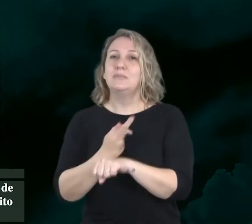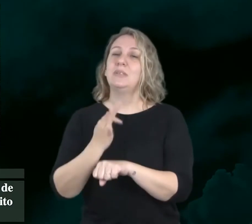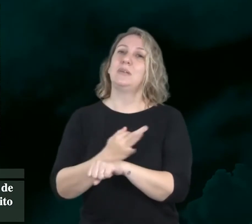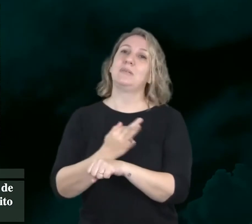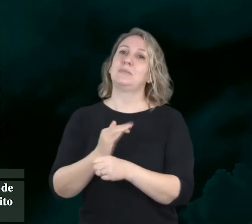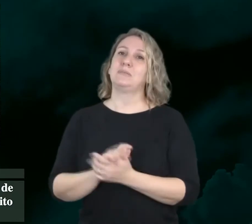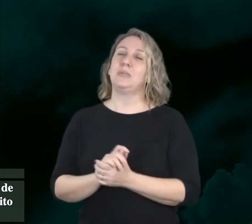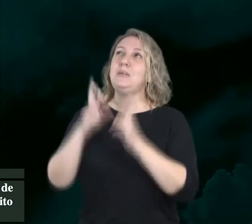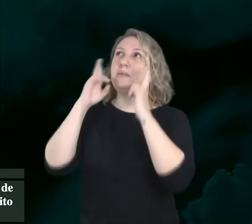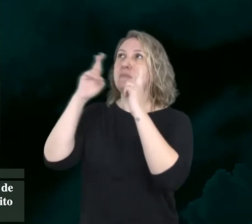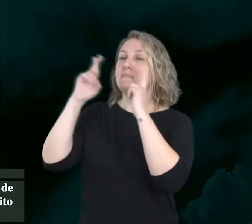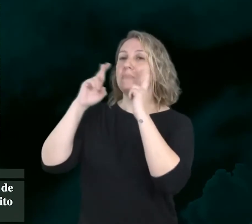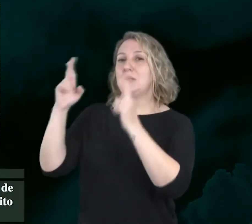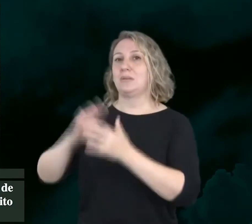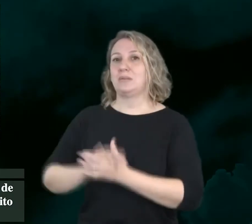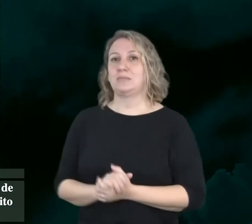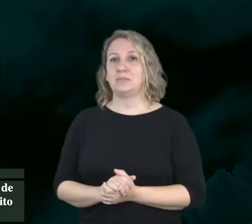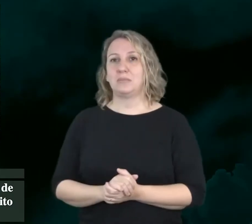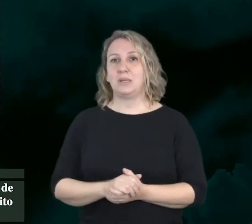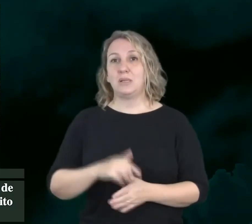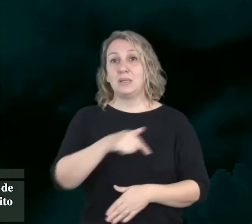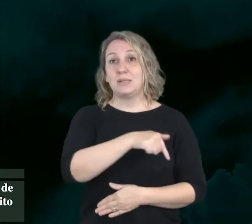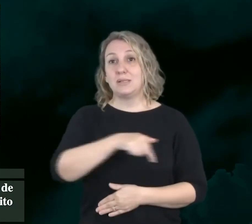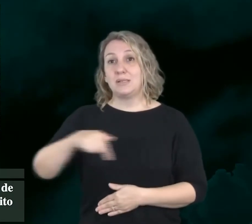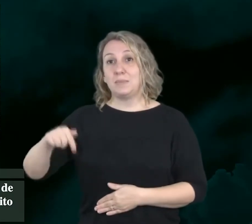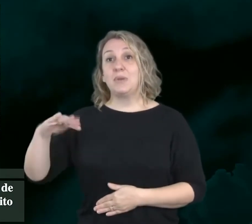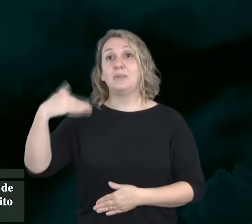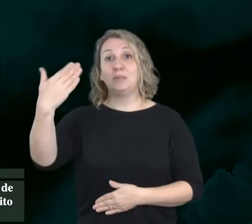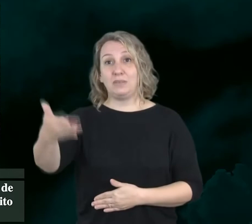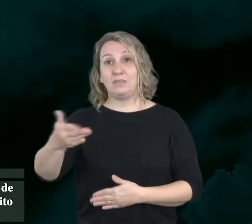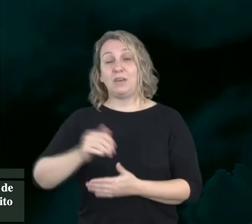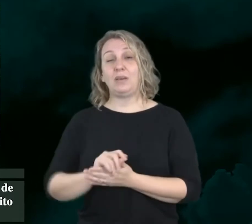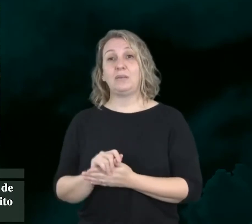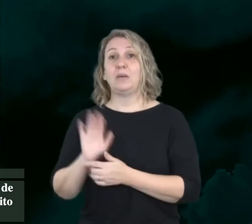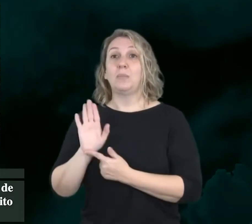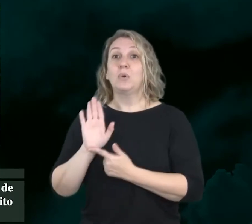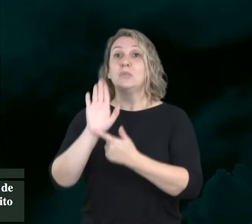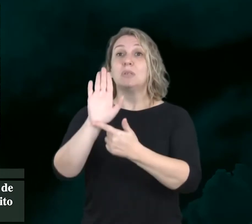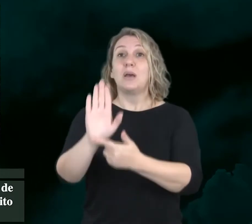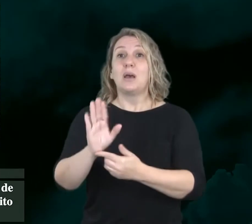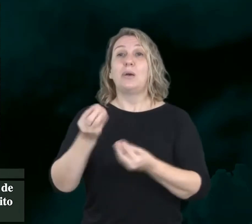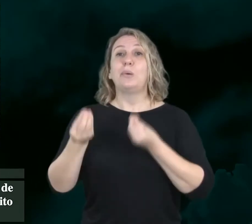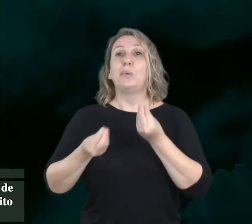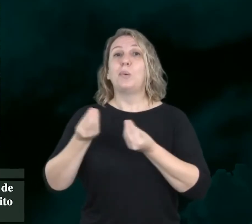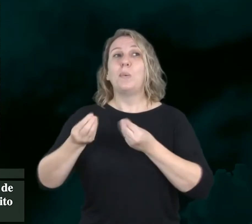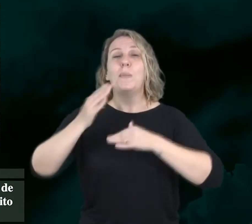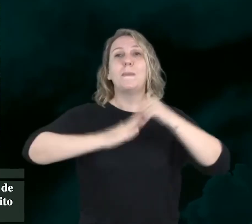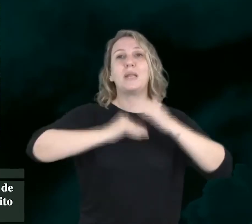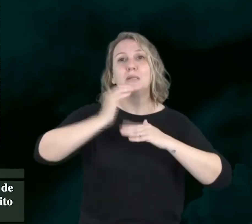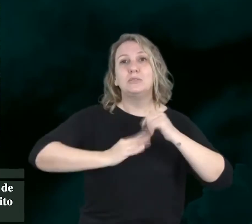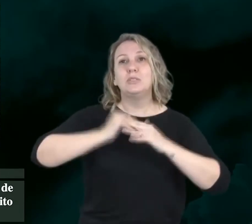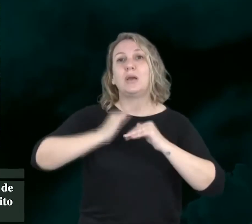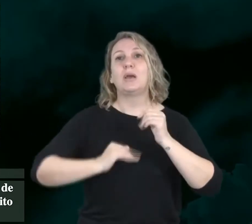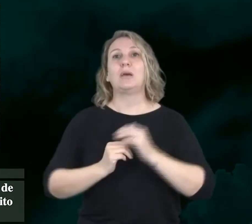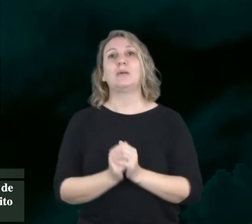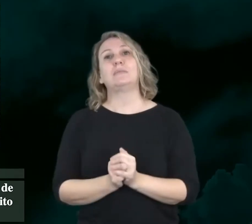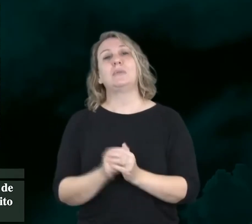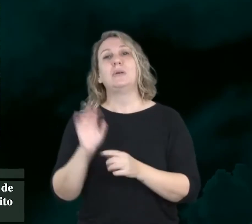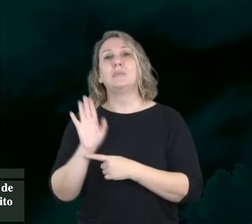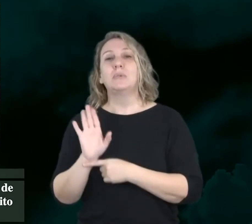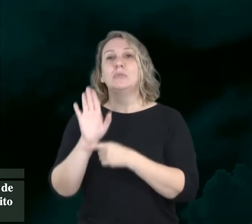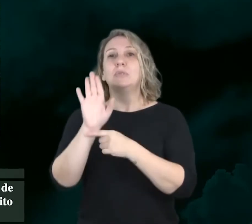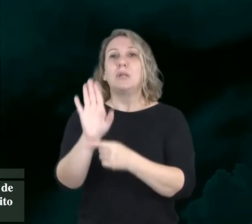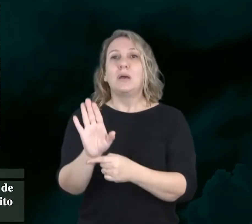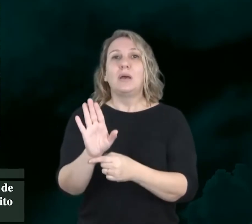poder mostrar para vocês um pouco mais do lado prático, o meio em que nós vivemos, para onde estamos caminhando e como nós